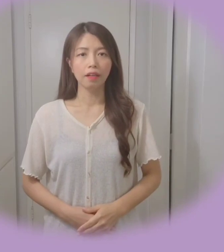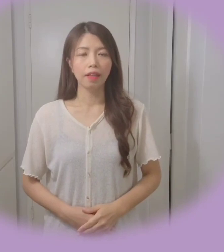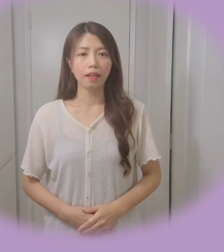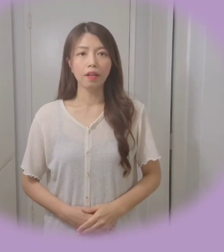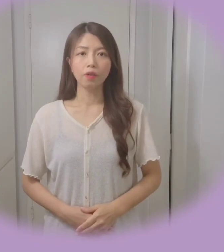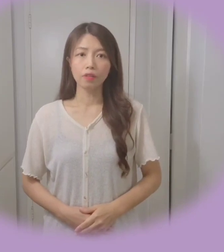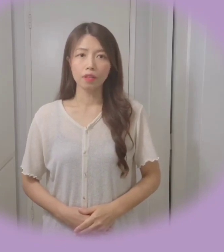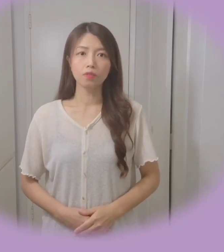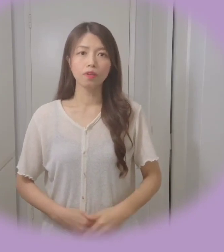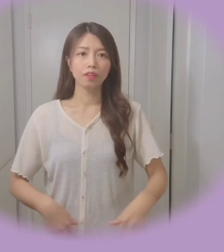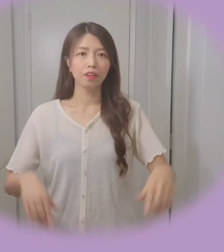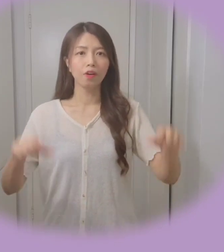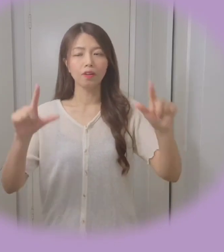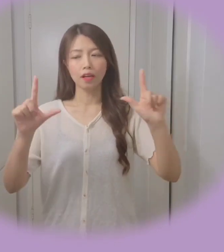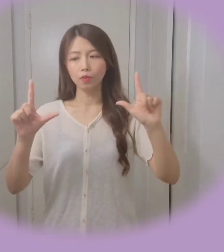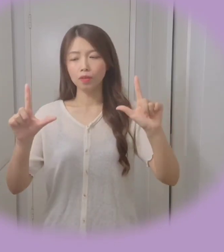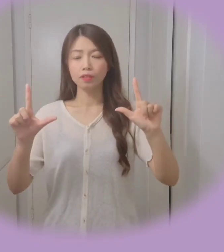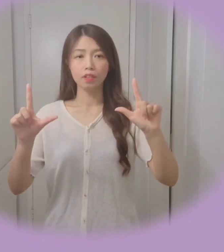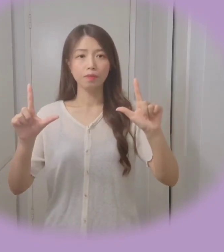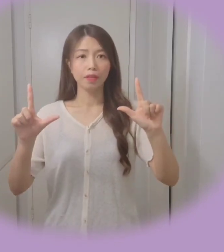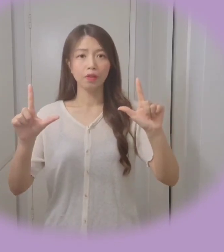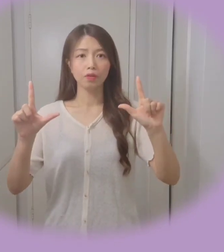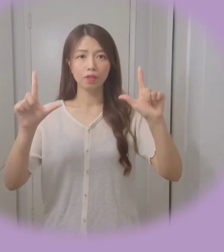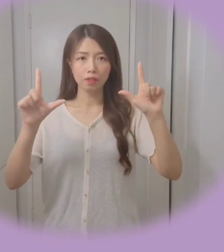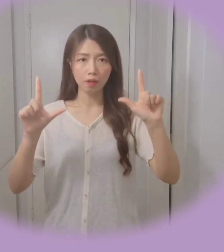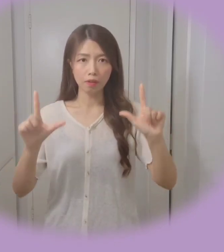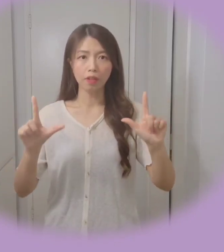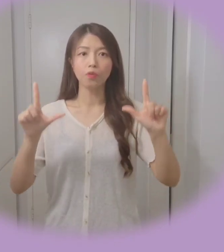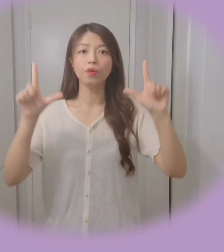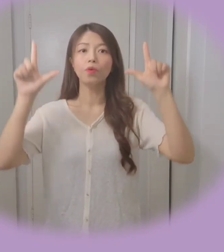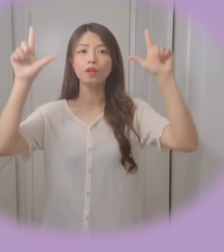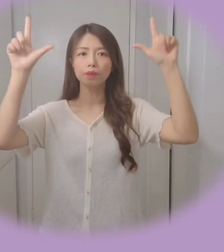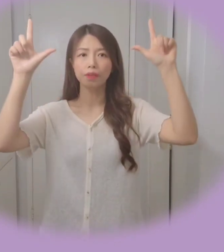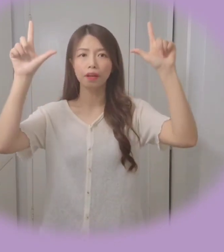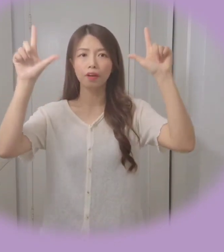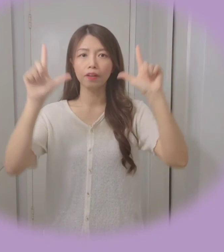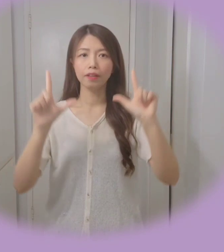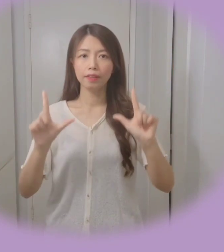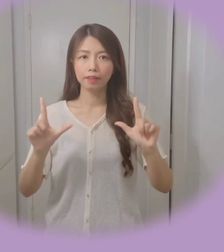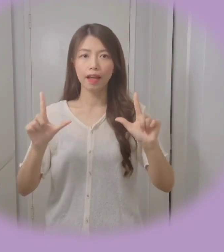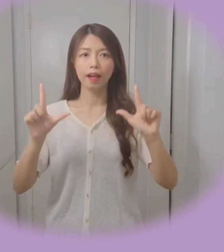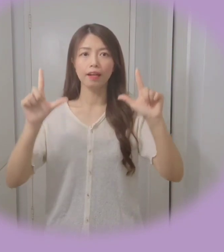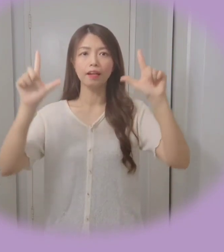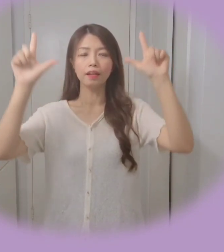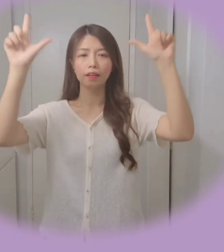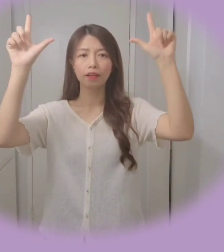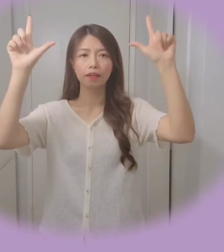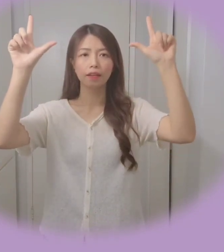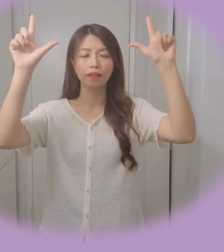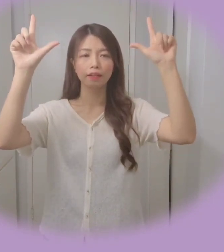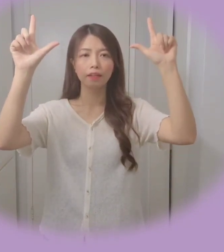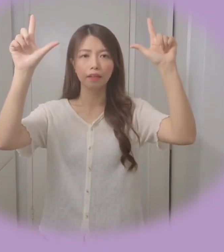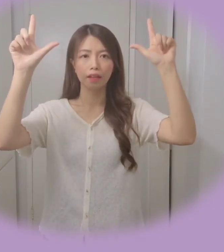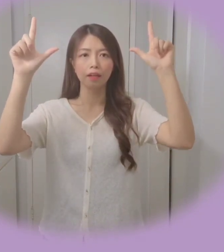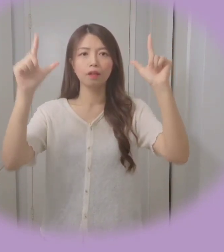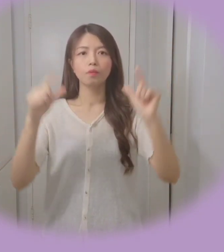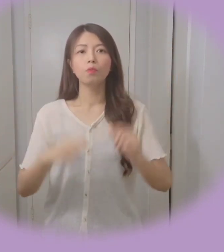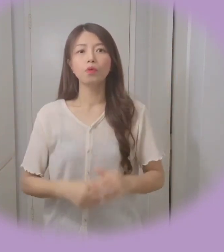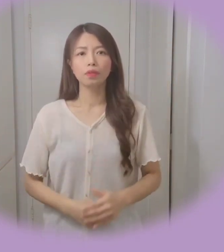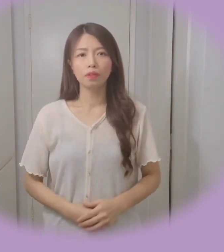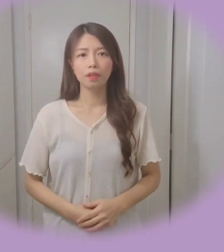날들, 날이라고 하는 뜻의 수어는요, 양손 니은처럼 만들어주셔서 그대로 위로 올리시면 돼요. 날,